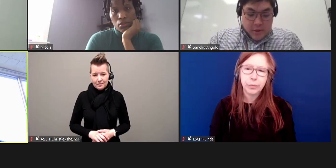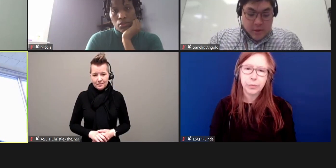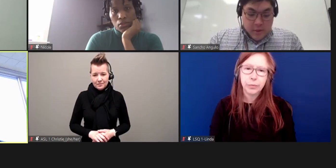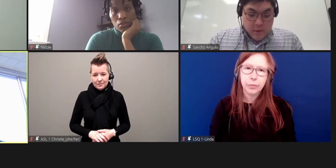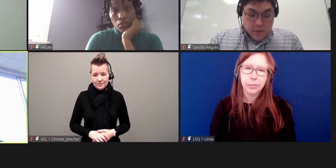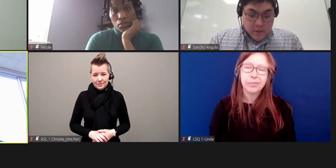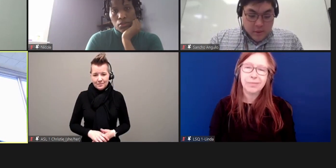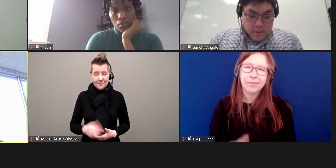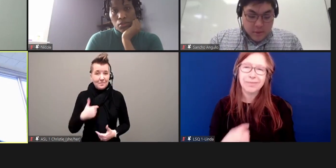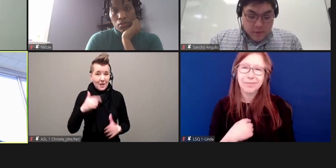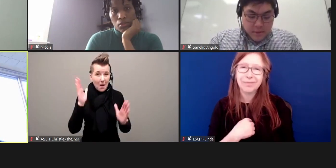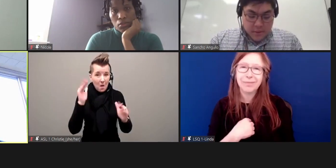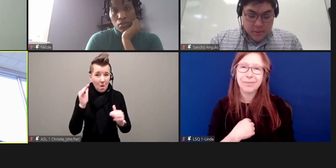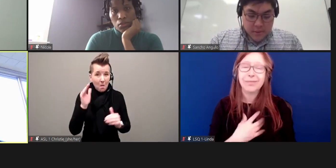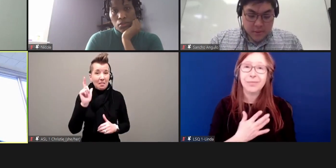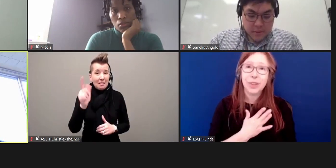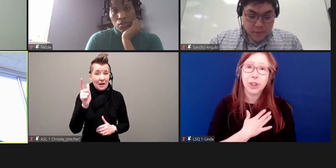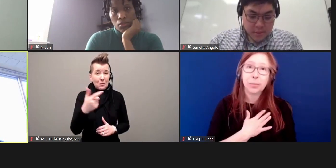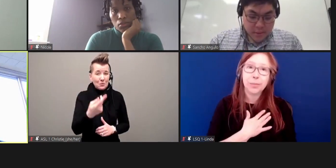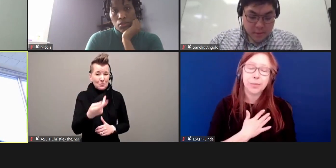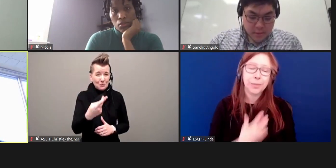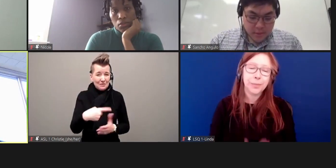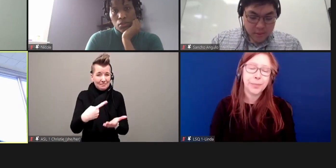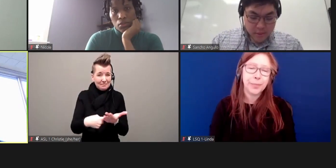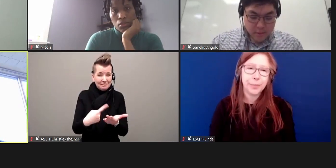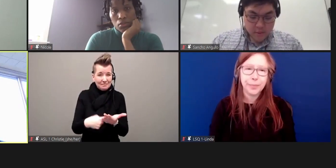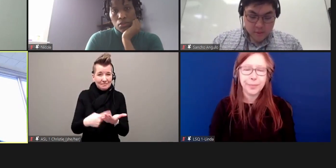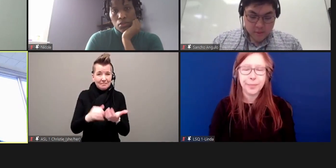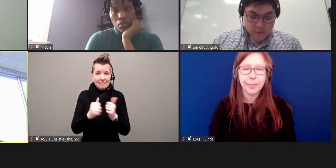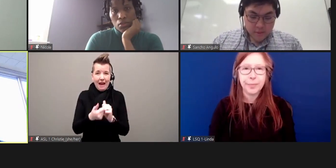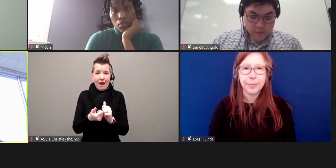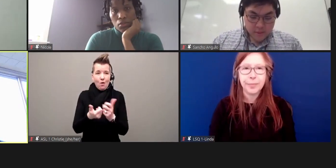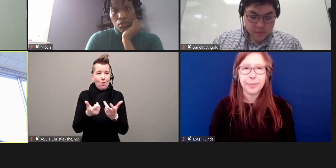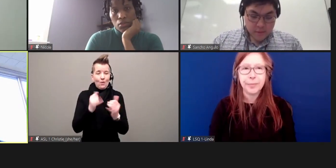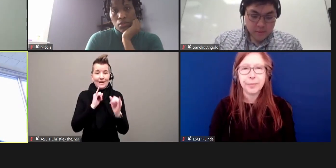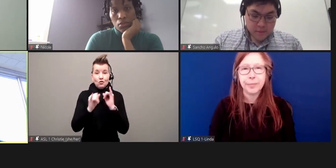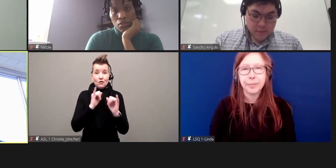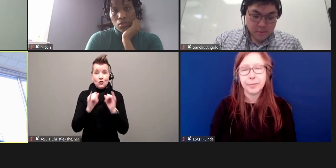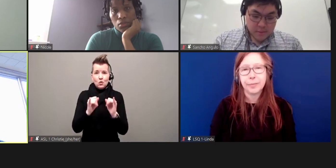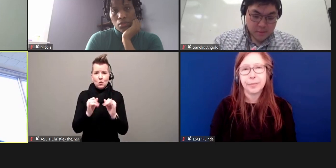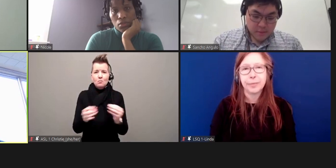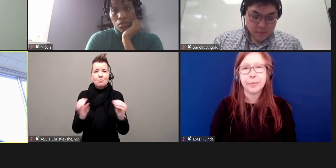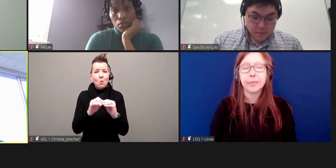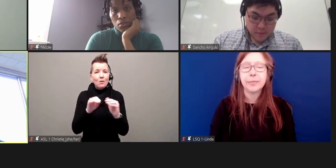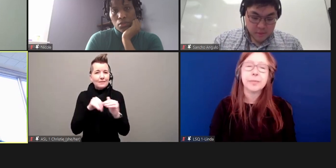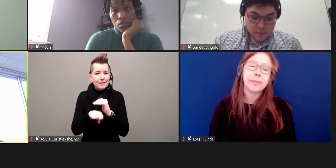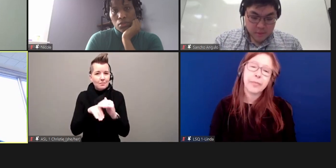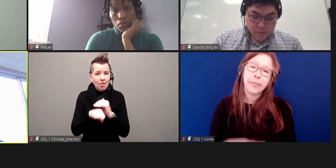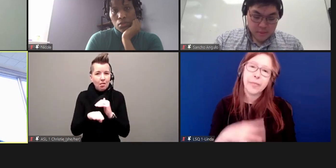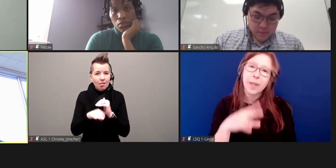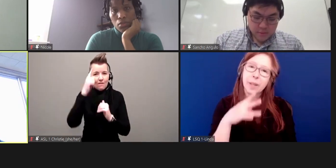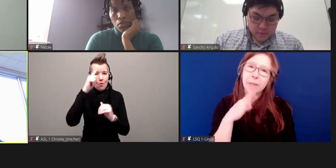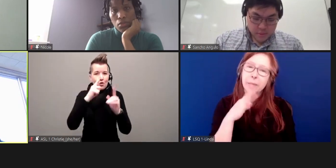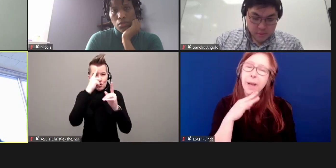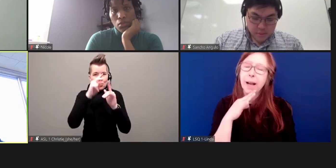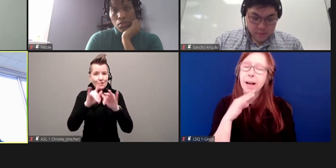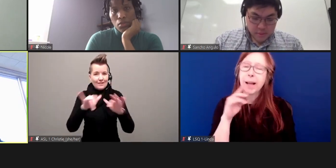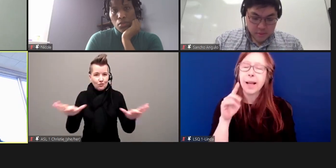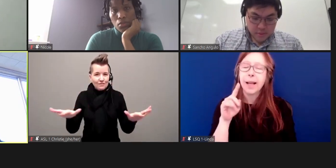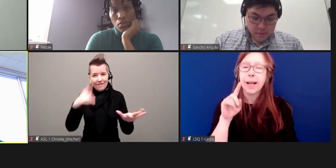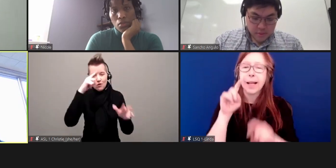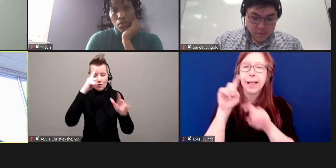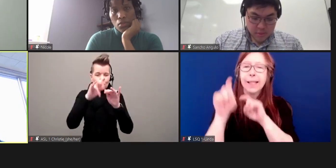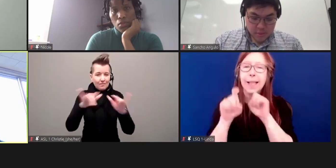Moi, j'aimerais qu'on parle de questions pour les entrevues. On peut le faire plus tard,